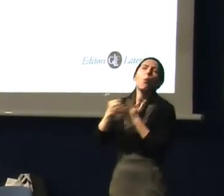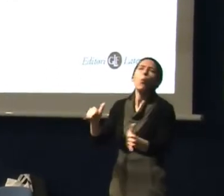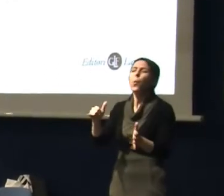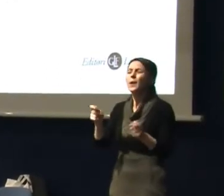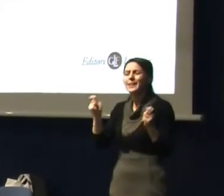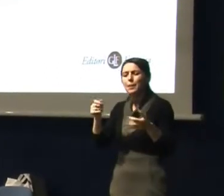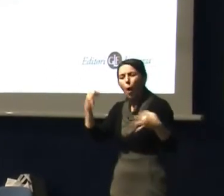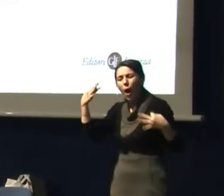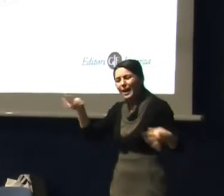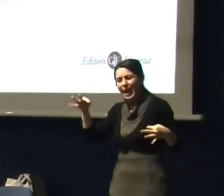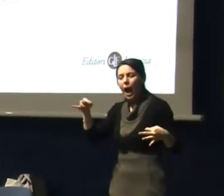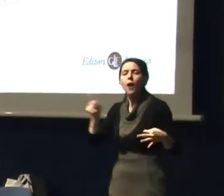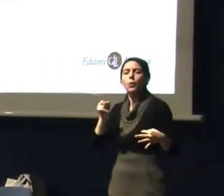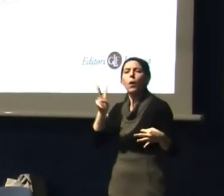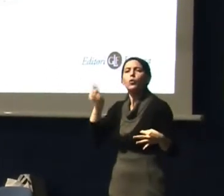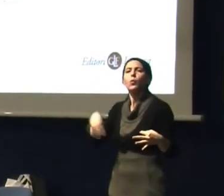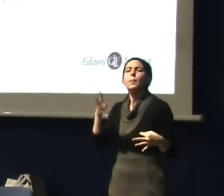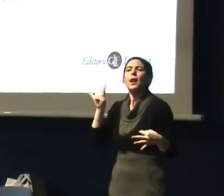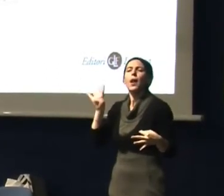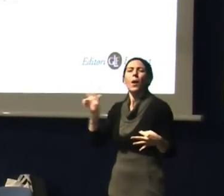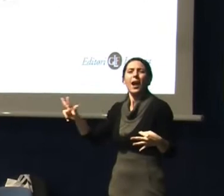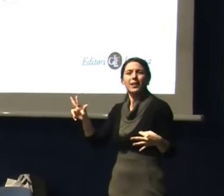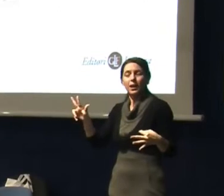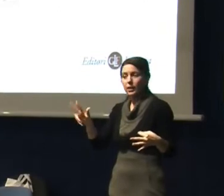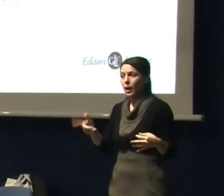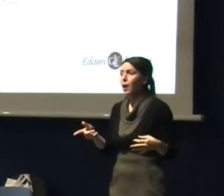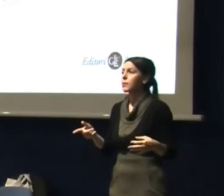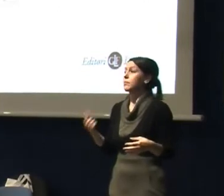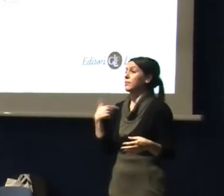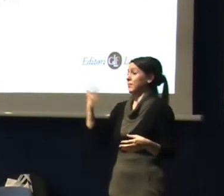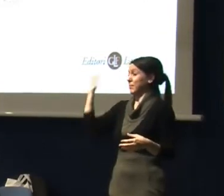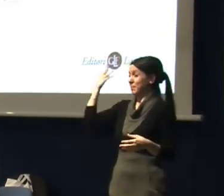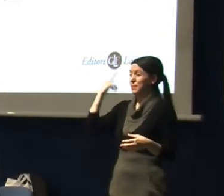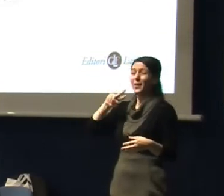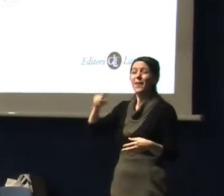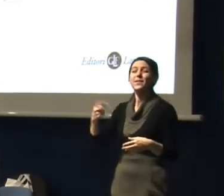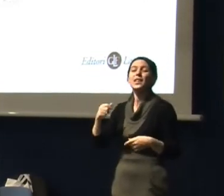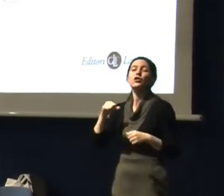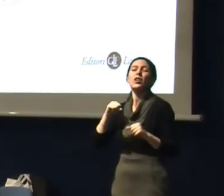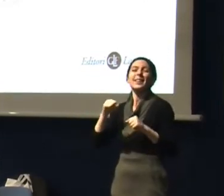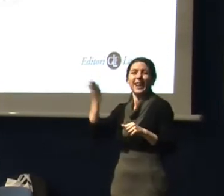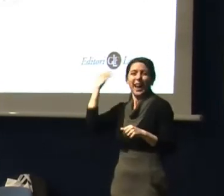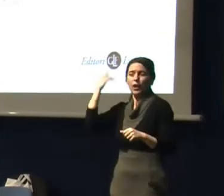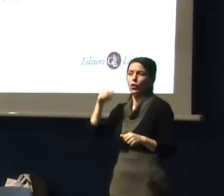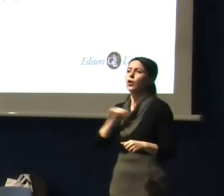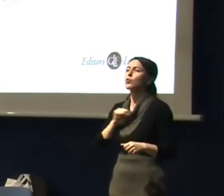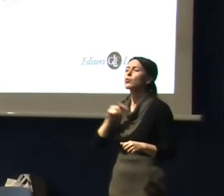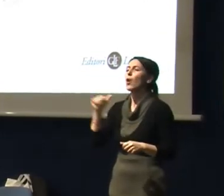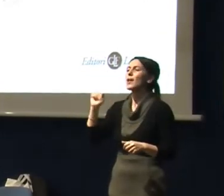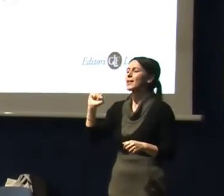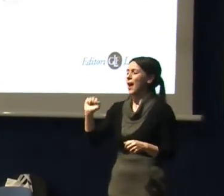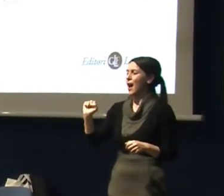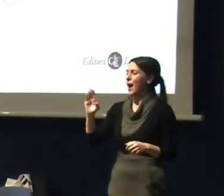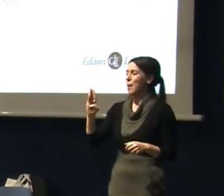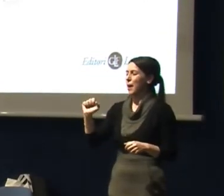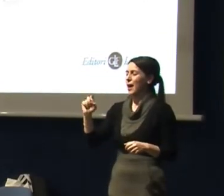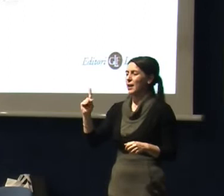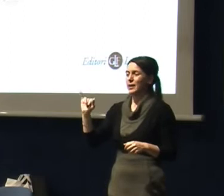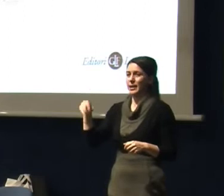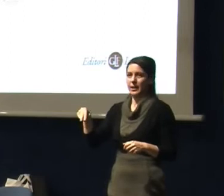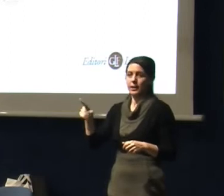l'ultima copia del new york times scrisse il nostro vicedirettore a di allora che era vittorio sabadin un